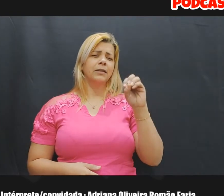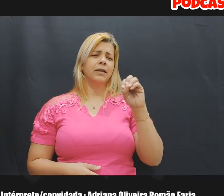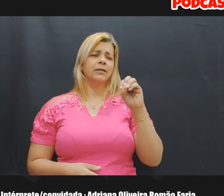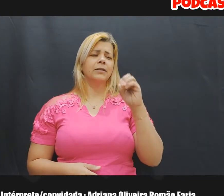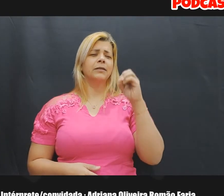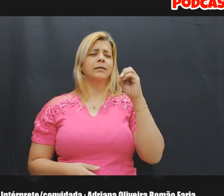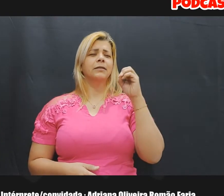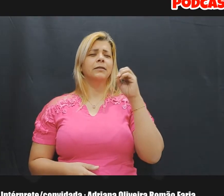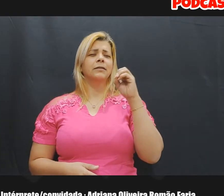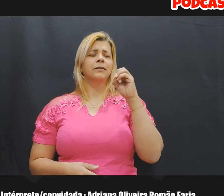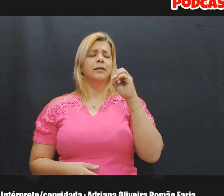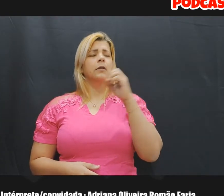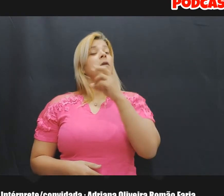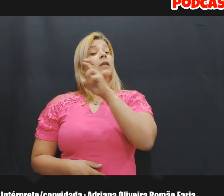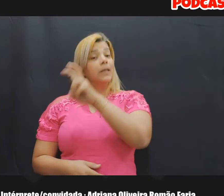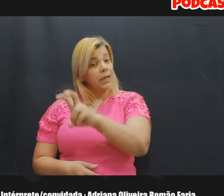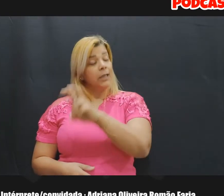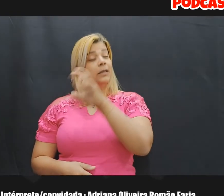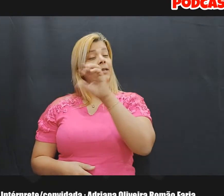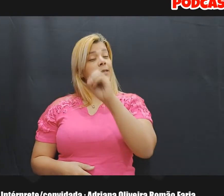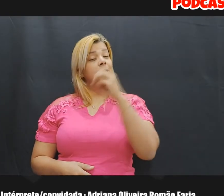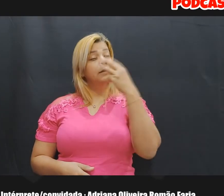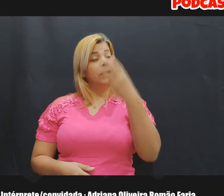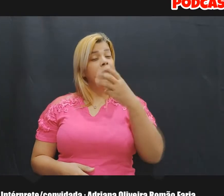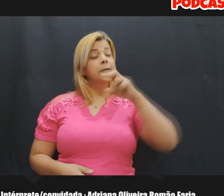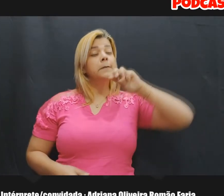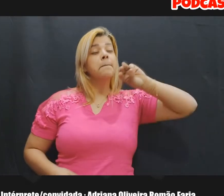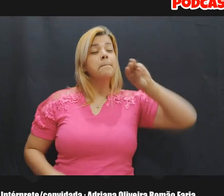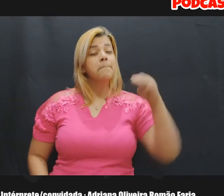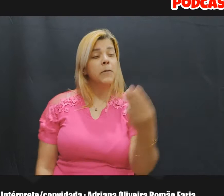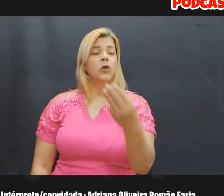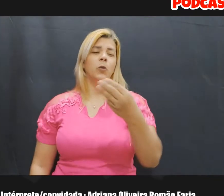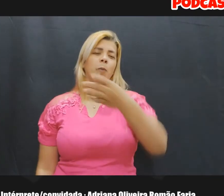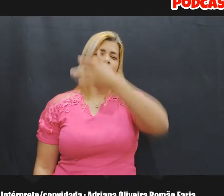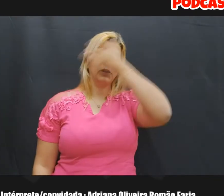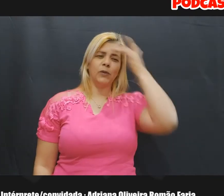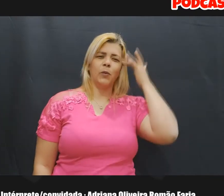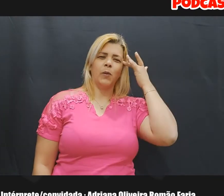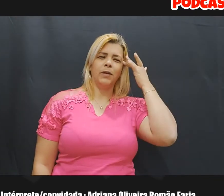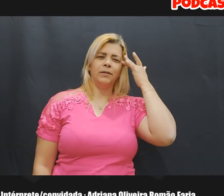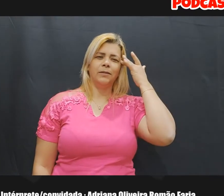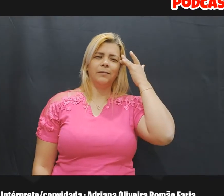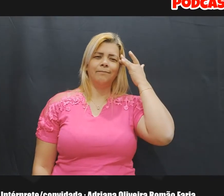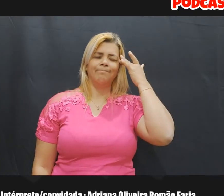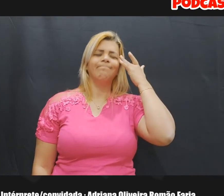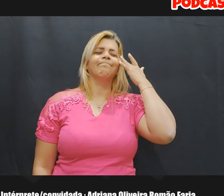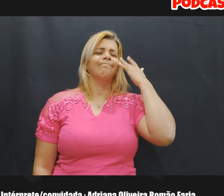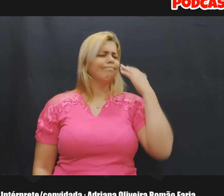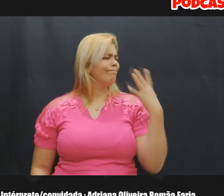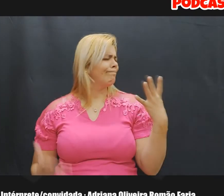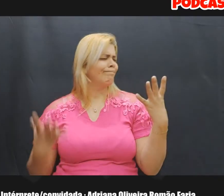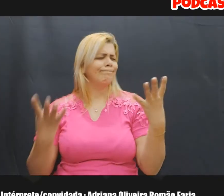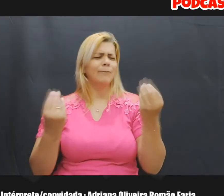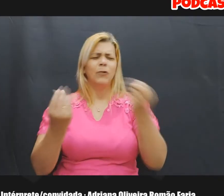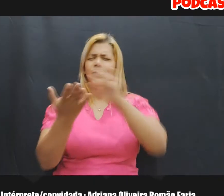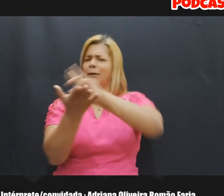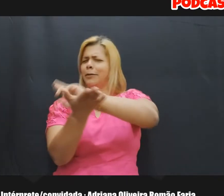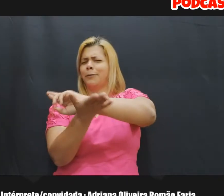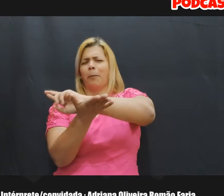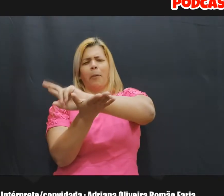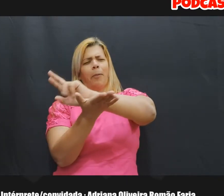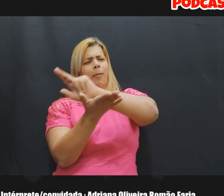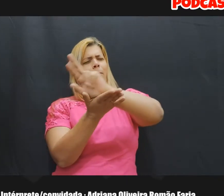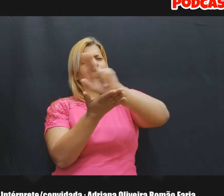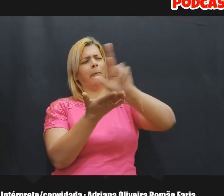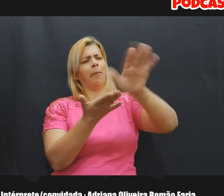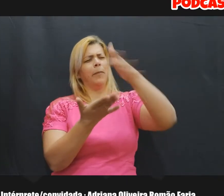São 1,1% dessa faixa que representa, ou seja, 500 mil de pessoas no Brasil, em 2010,